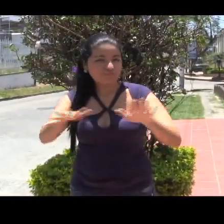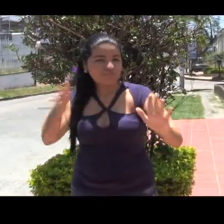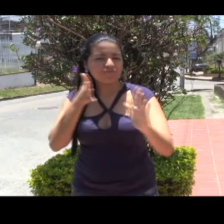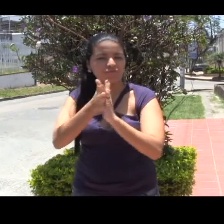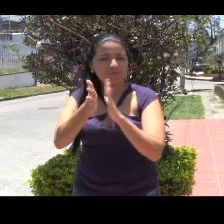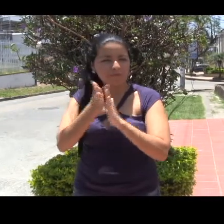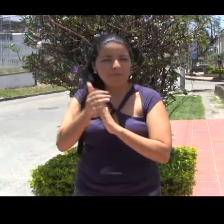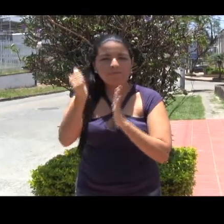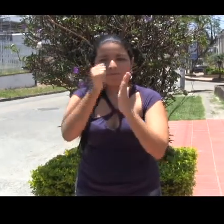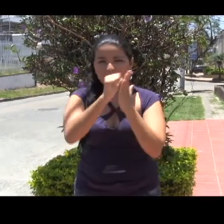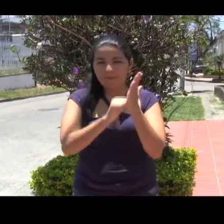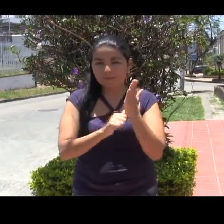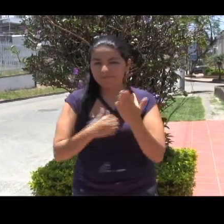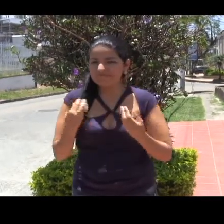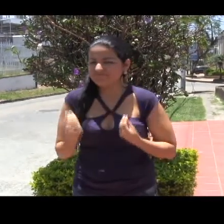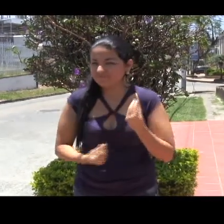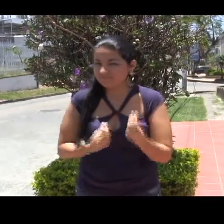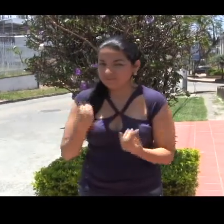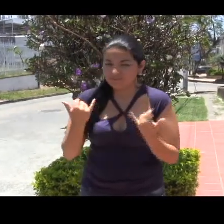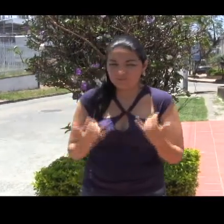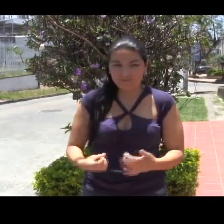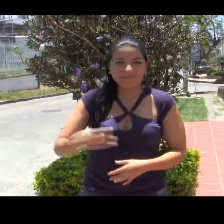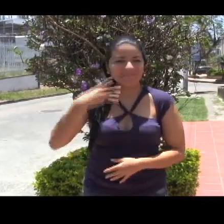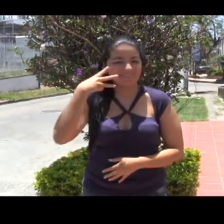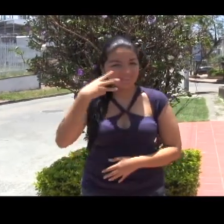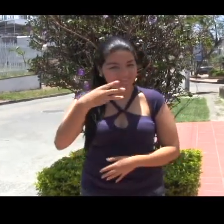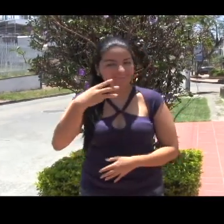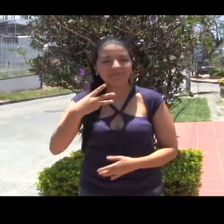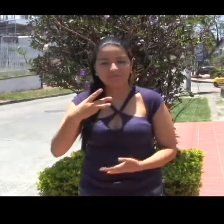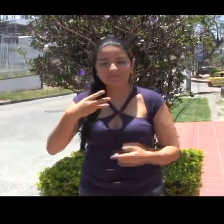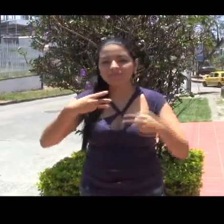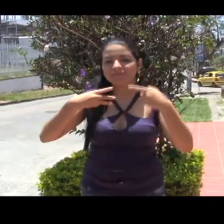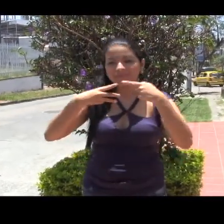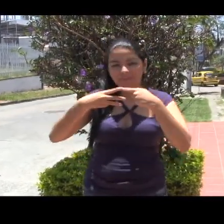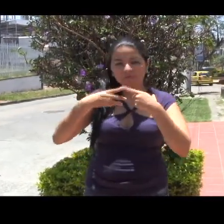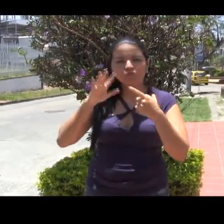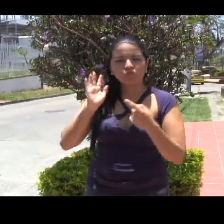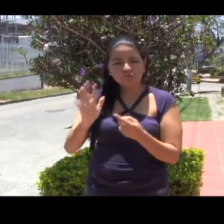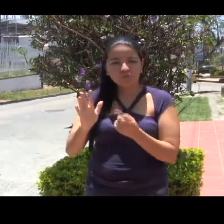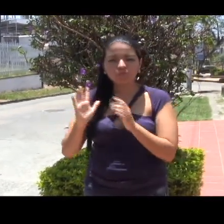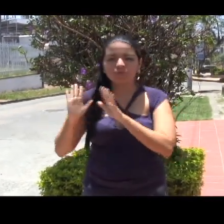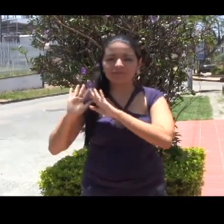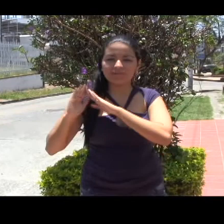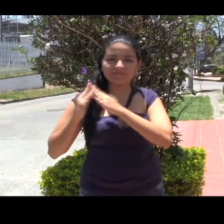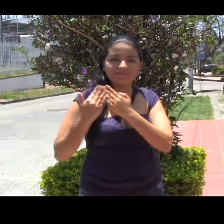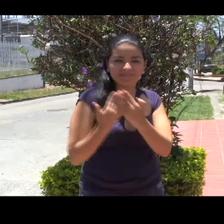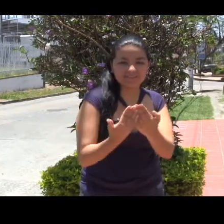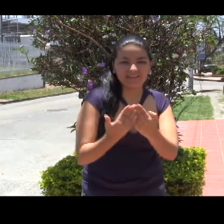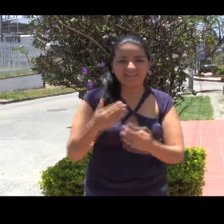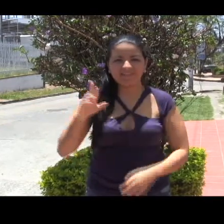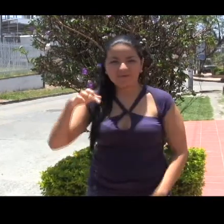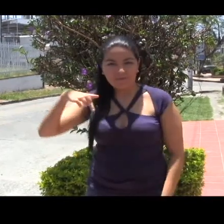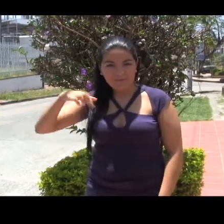Conectados por Signos tiene el día de hoy tres notas de investigación. La primera tiene que ver con la literatura